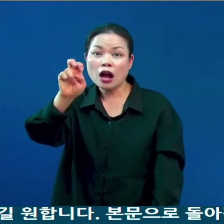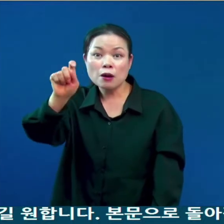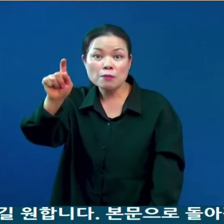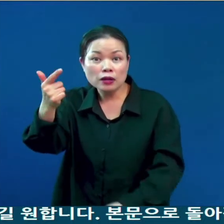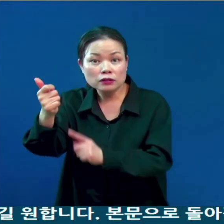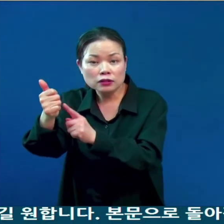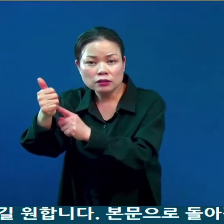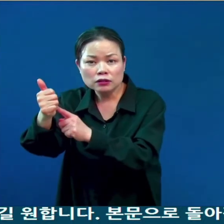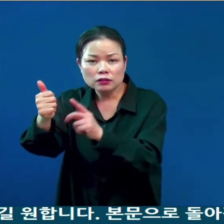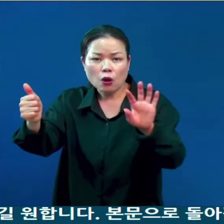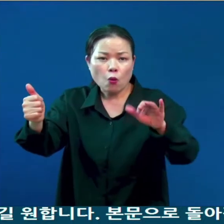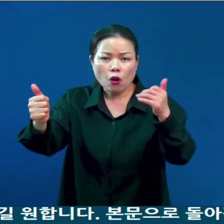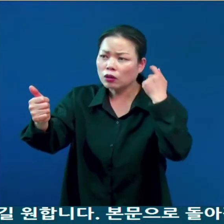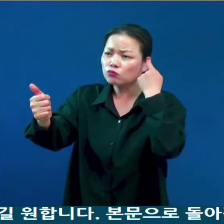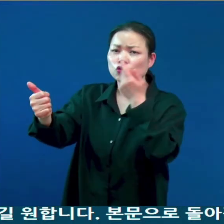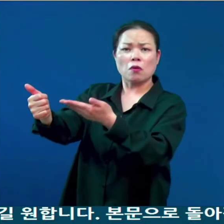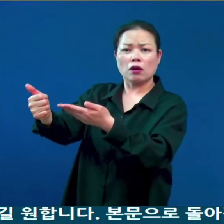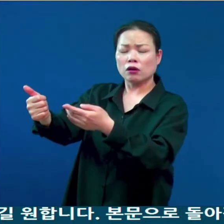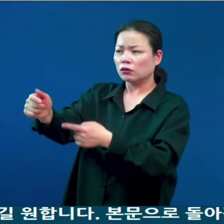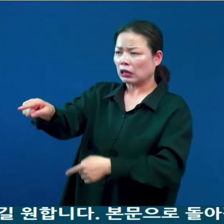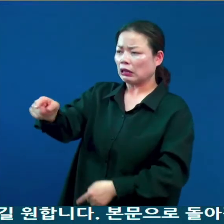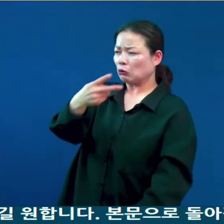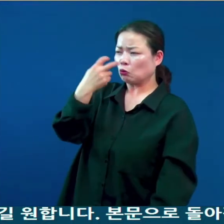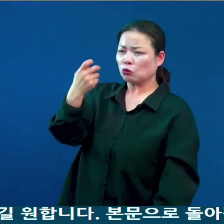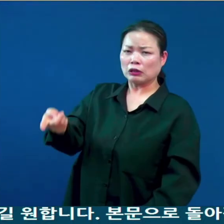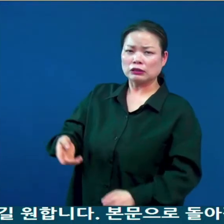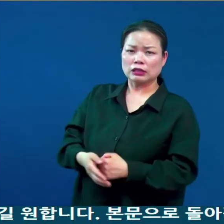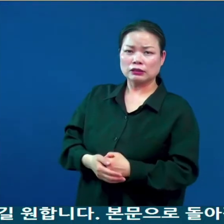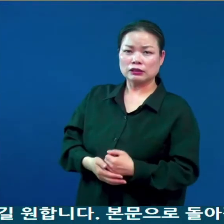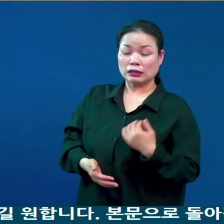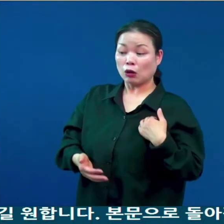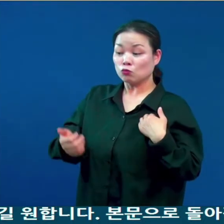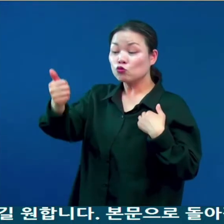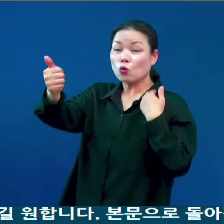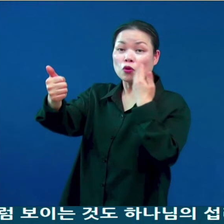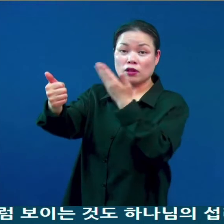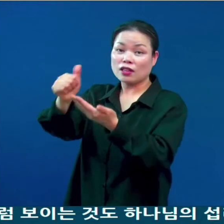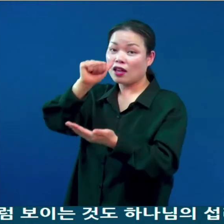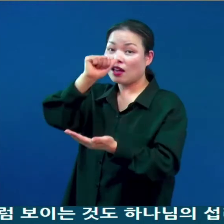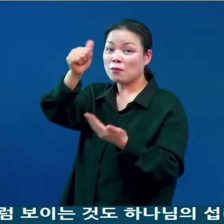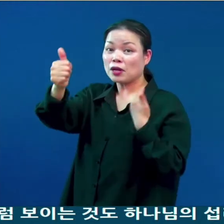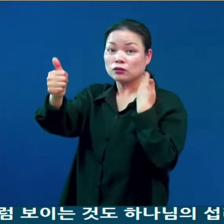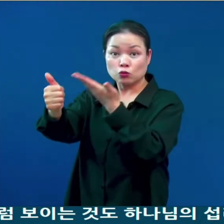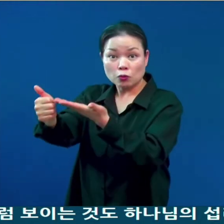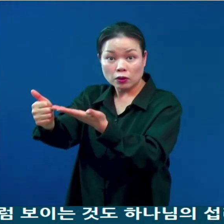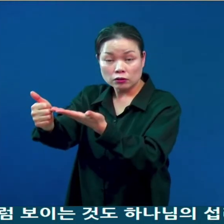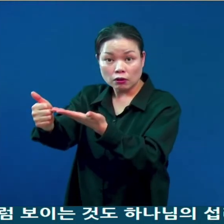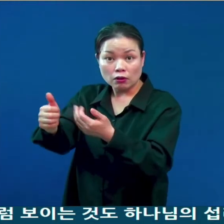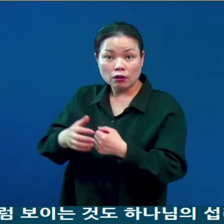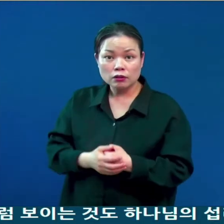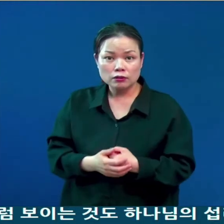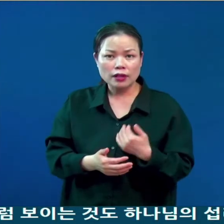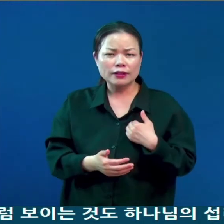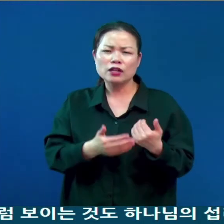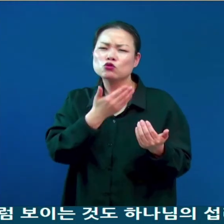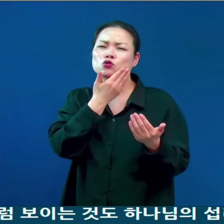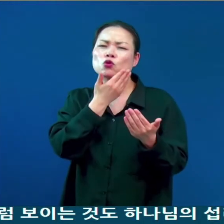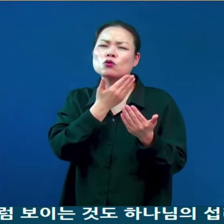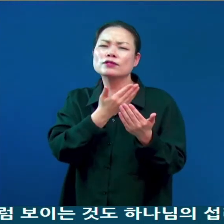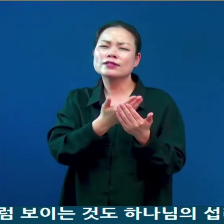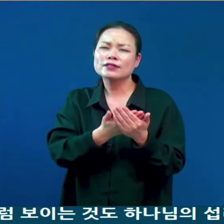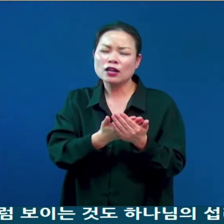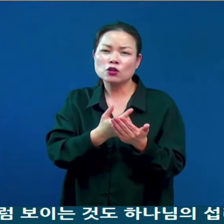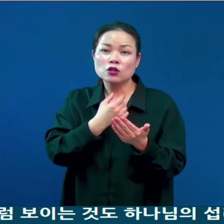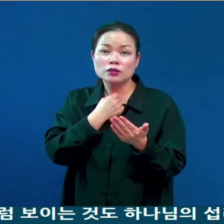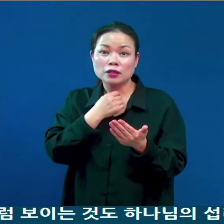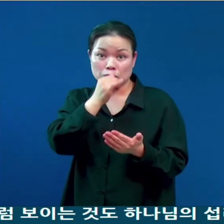왕이 하만에게 묻지요. 자네 똑똑하니까 내가 자네에게 물어보겠네. 그러면서 내가 존귀하게 여기고